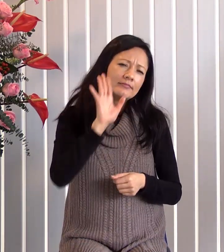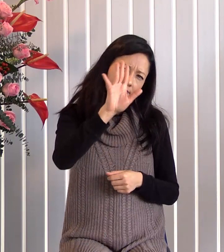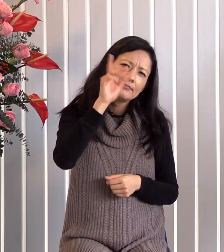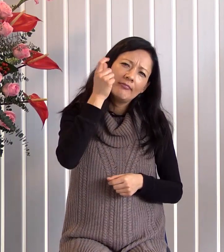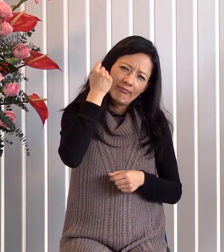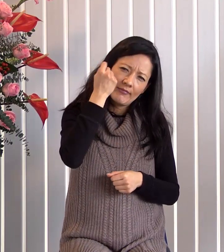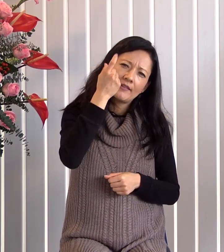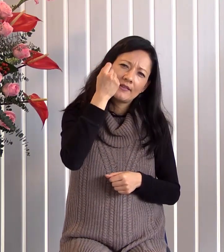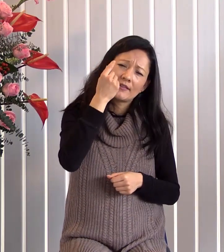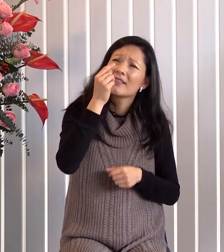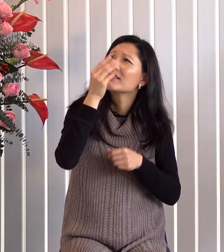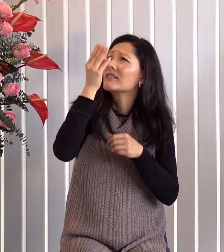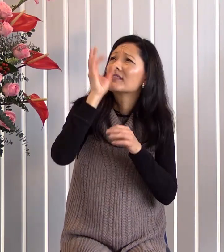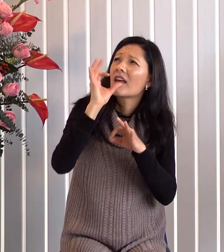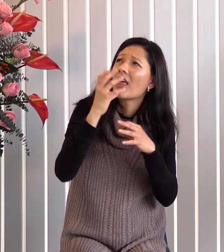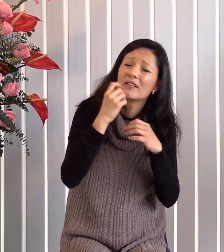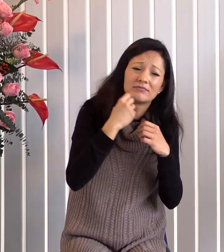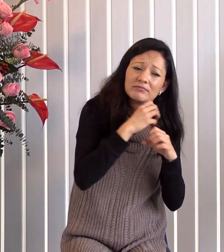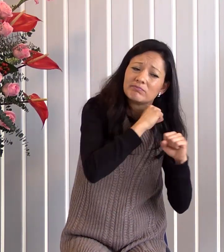¿Entienden? No nos metas en tentación.